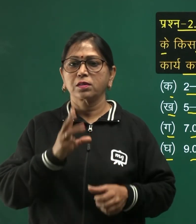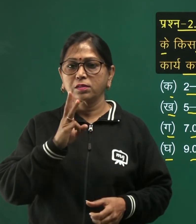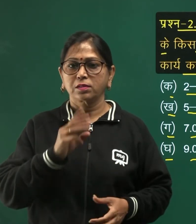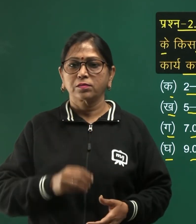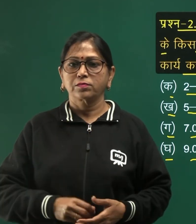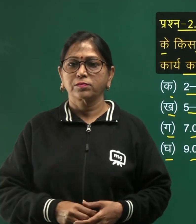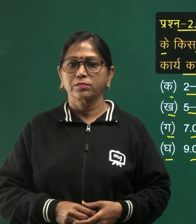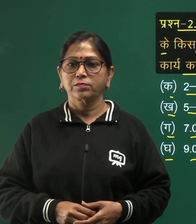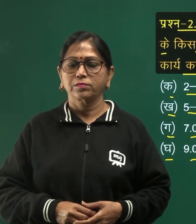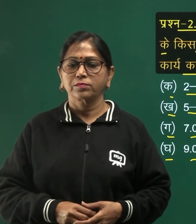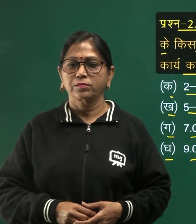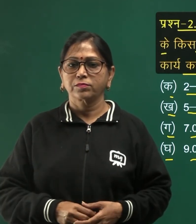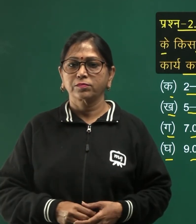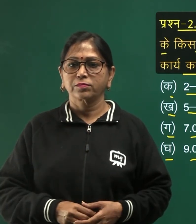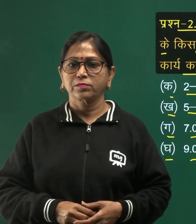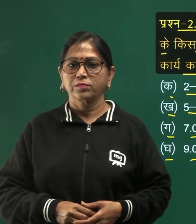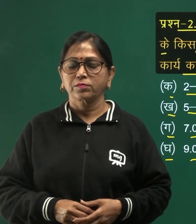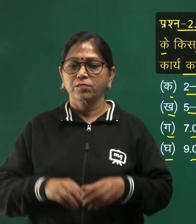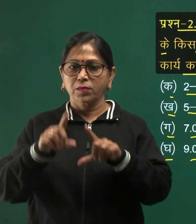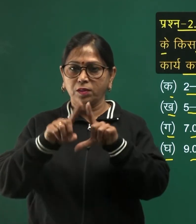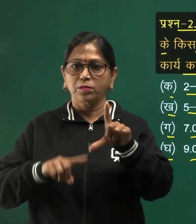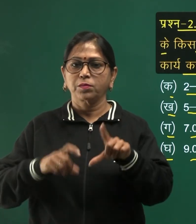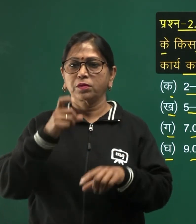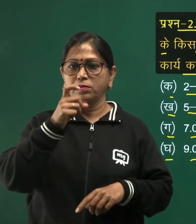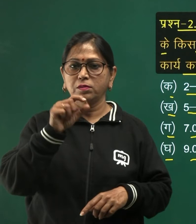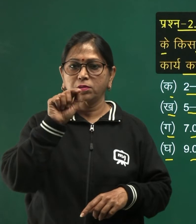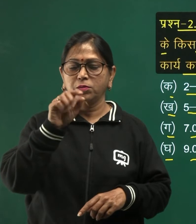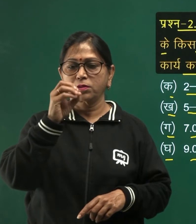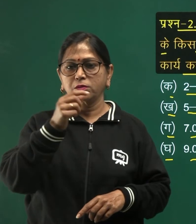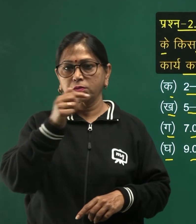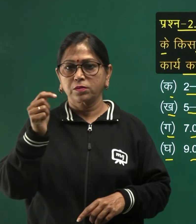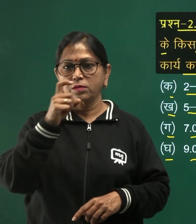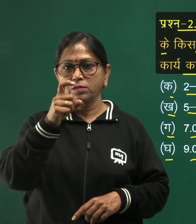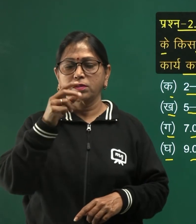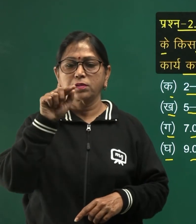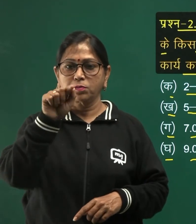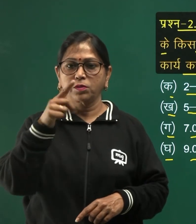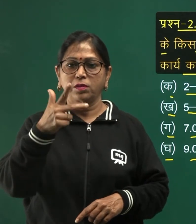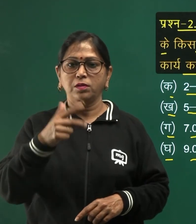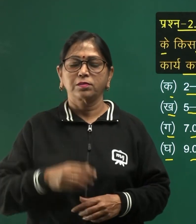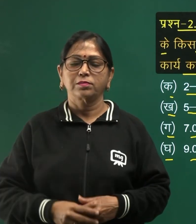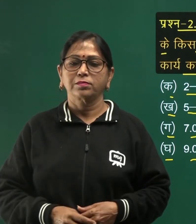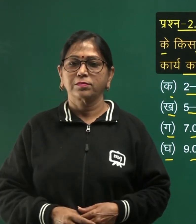सेक्टर नंबर 3 750 से 7.8